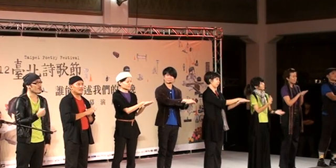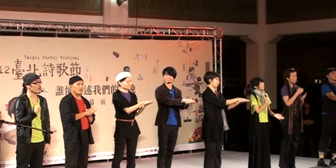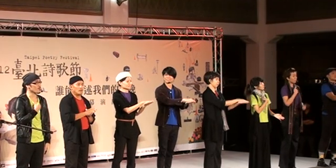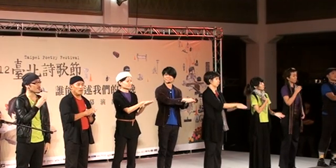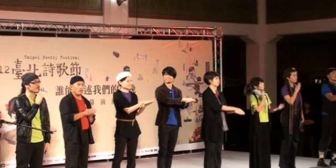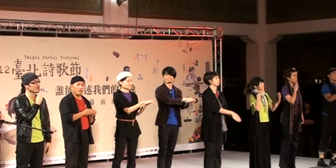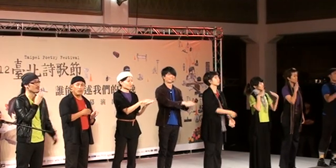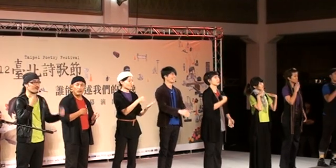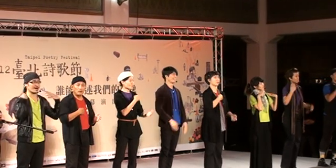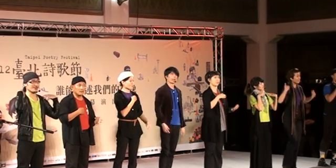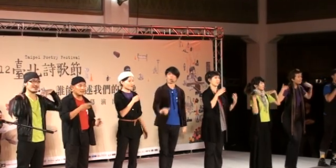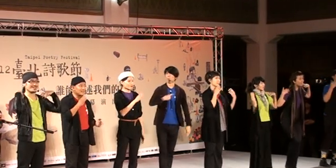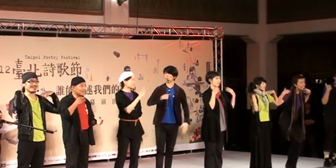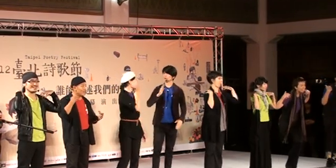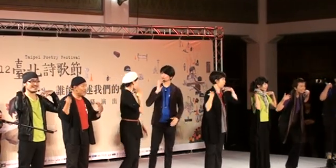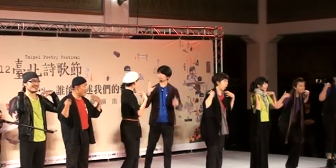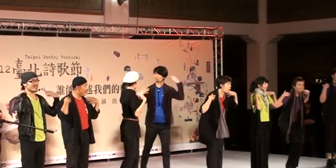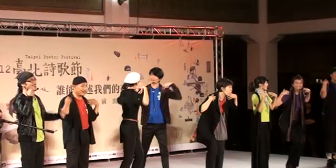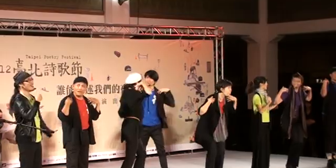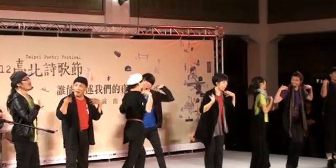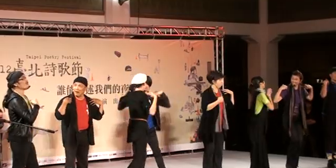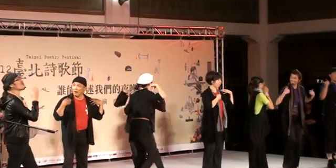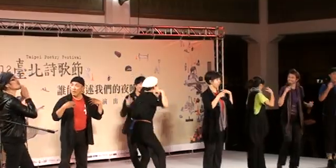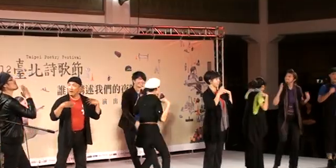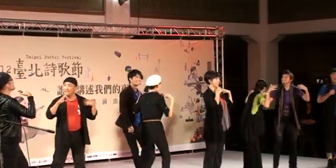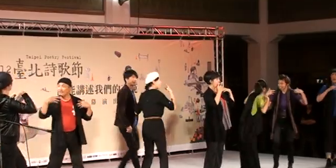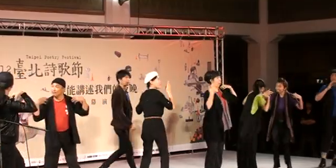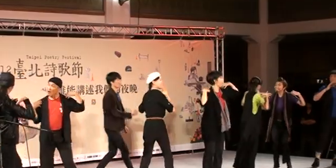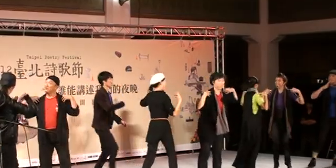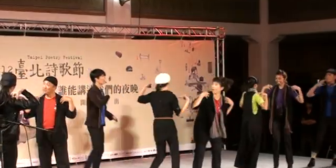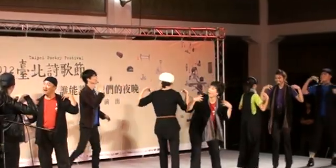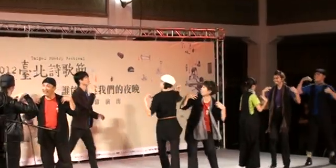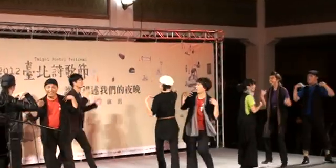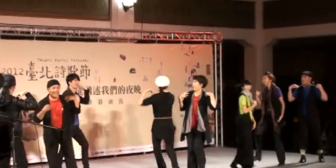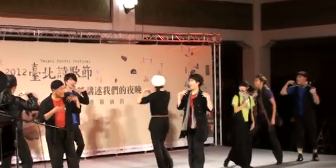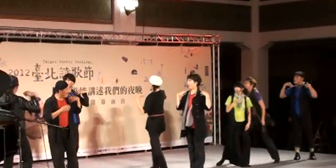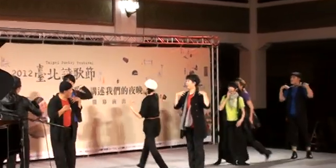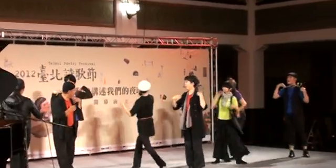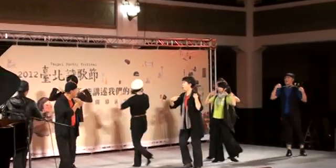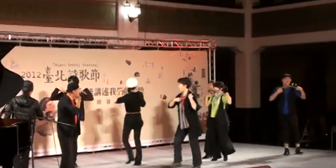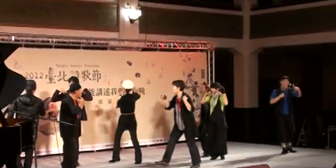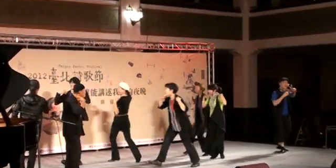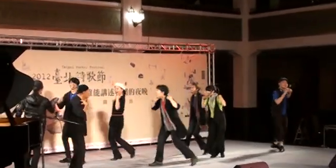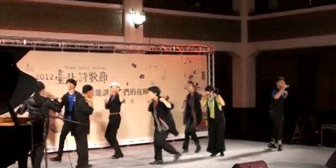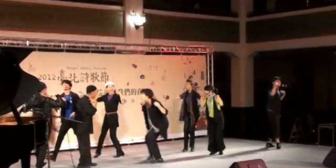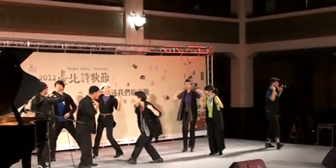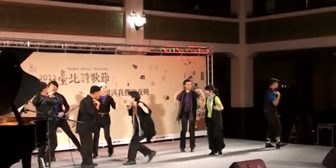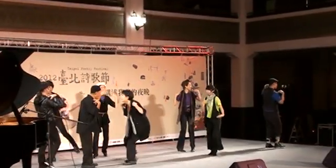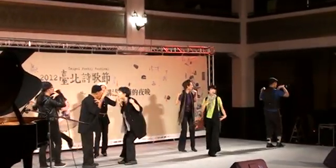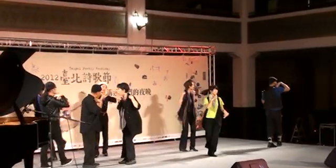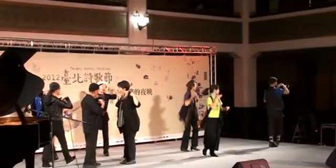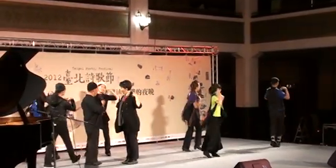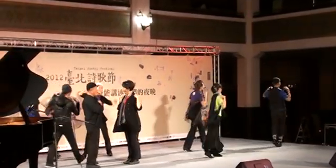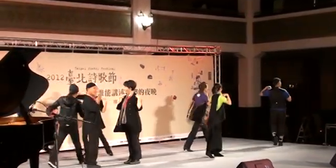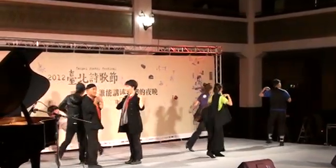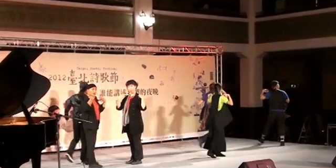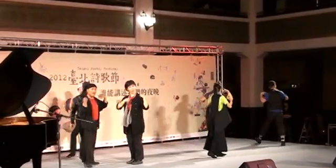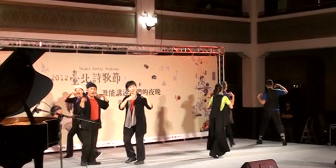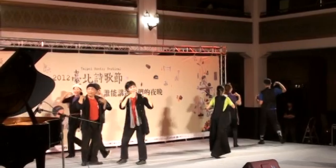我是忙碌的， 我是忙碌的， 我是忙碌的， 我是忙碌的， 我是忙碌的， 我是忙碌的， 我是 忙